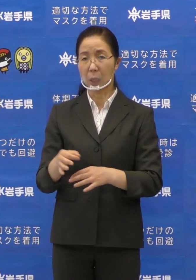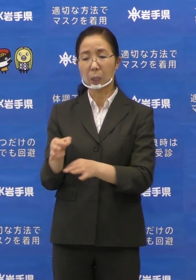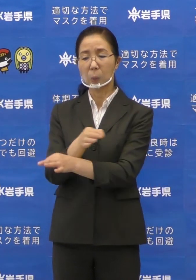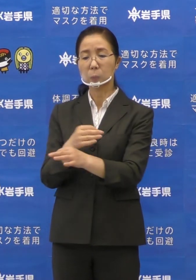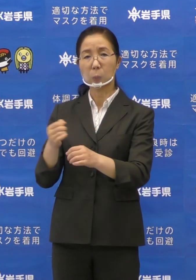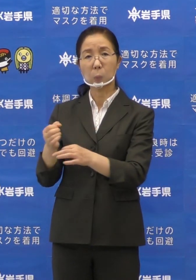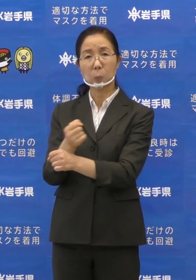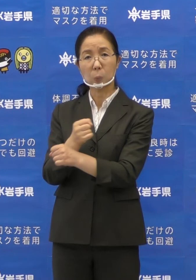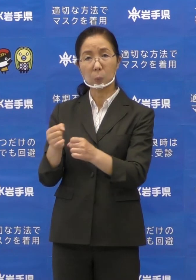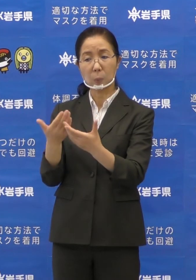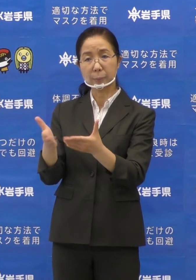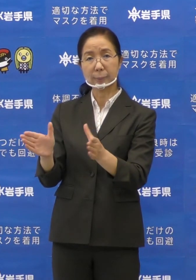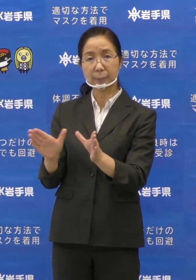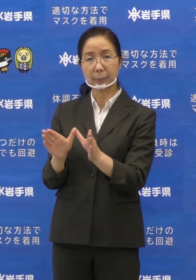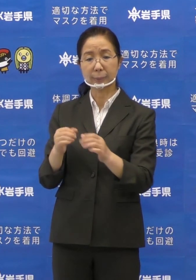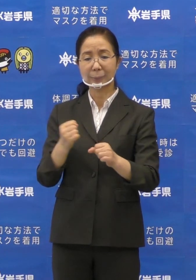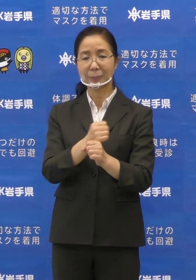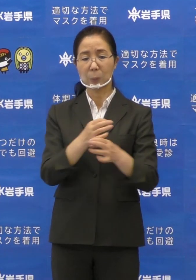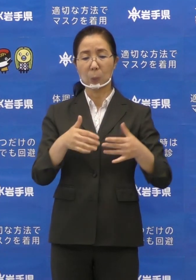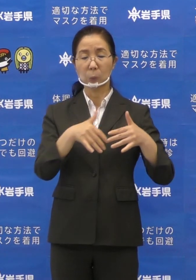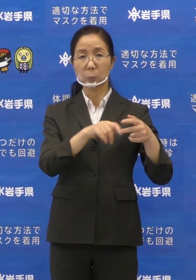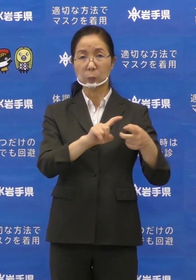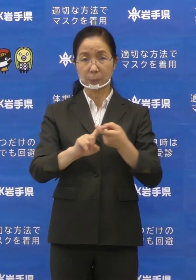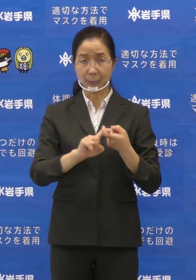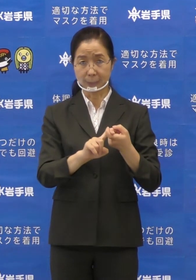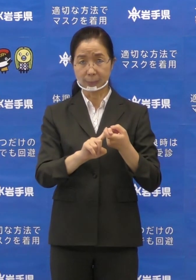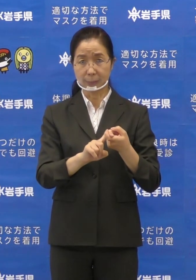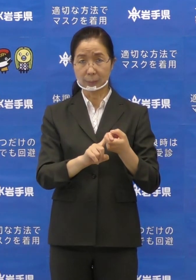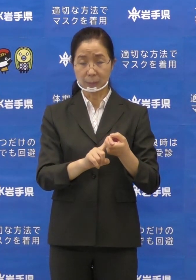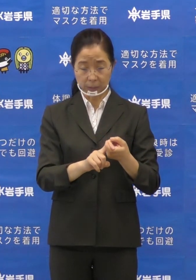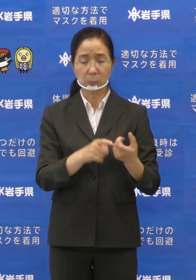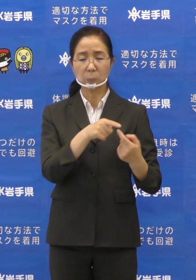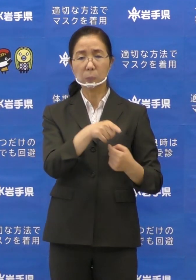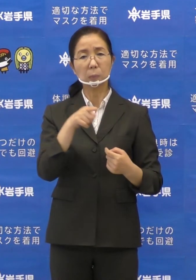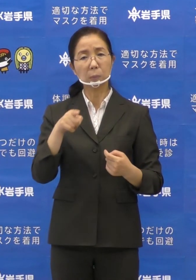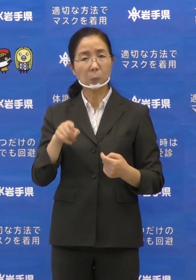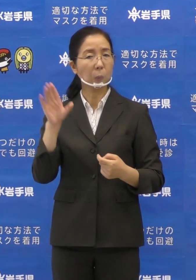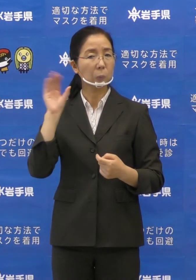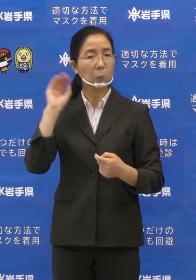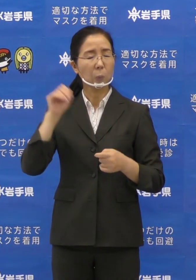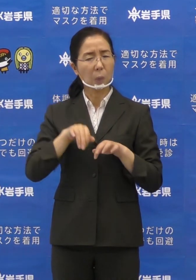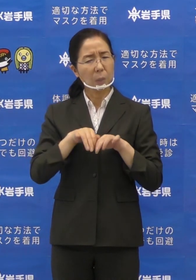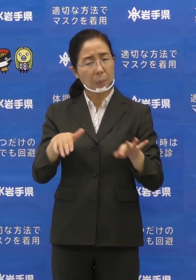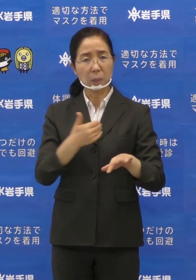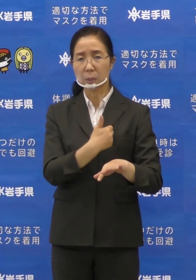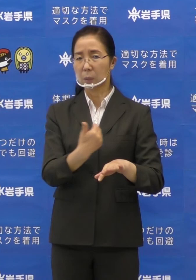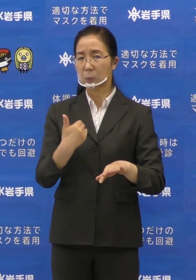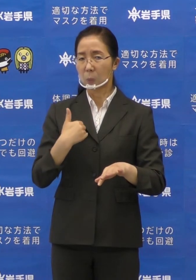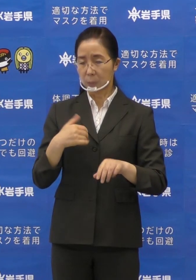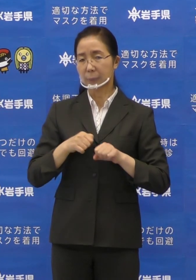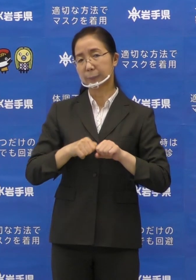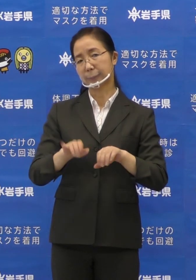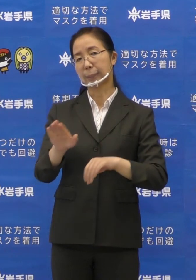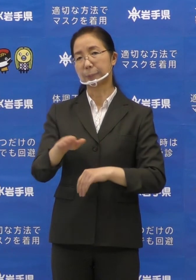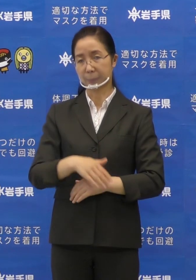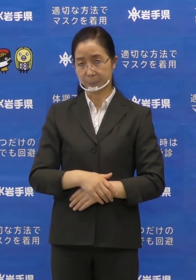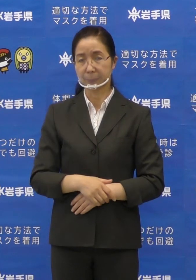や事業者組合などを通じても情報が行き渡るようにしています。